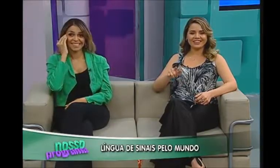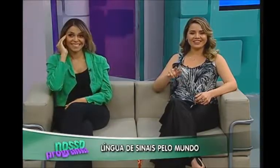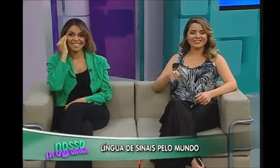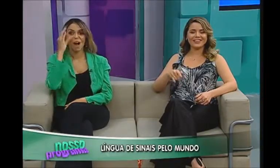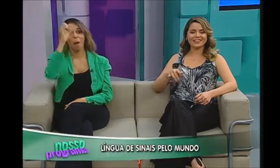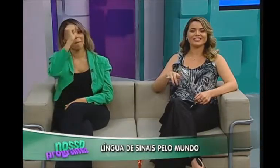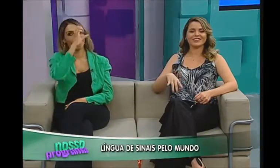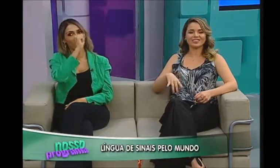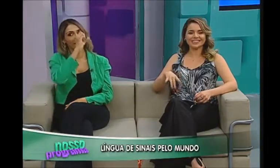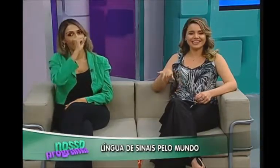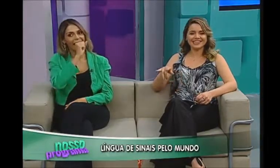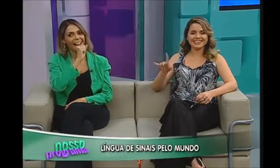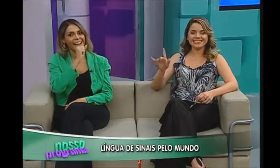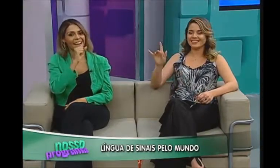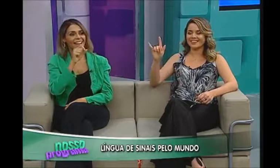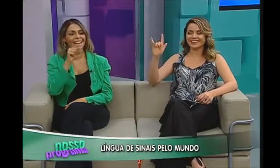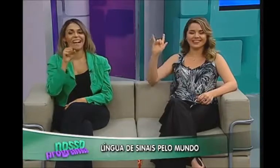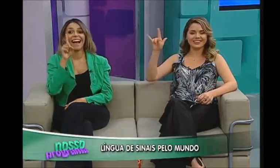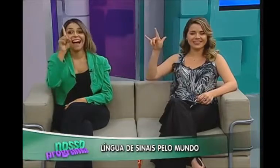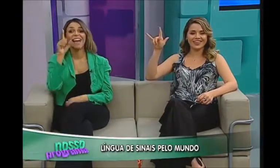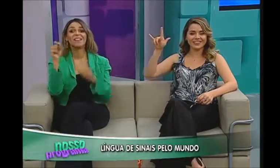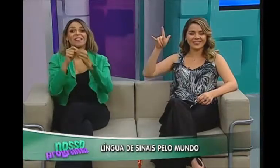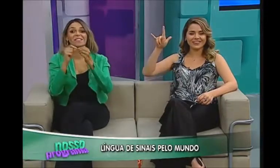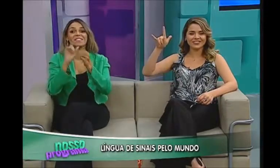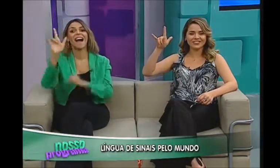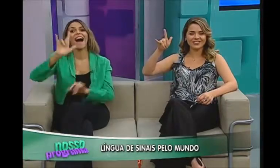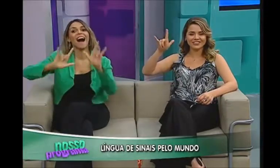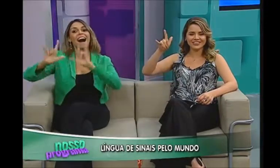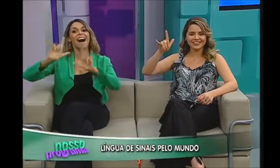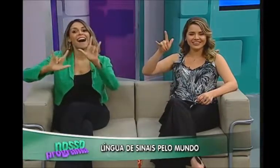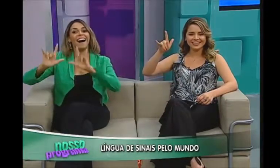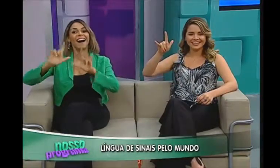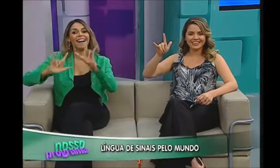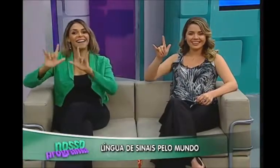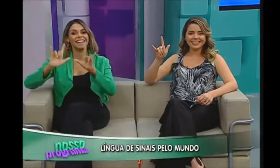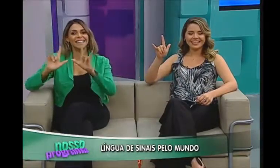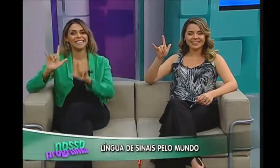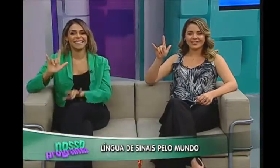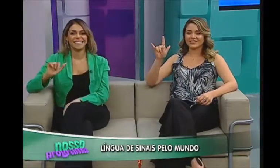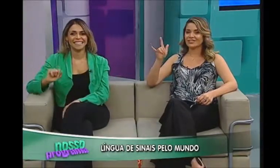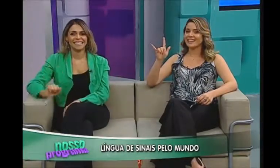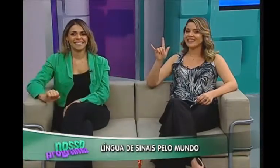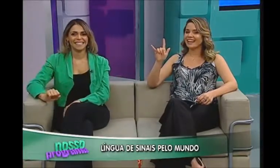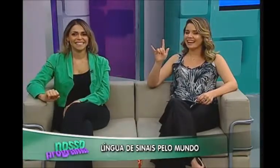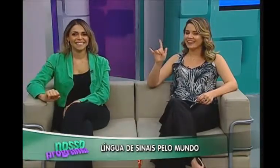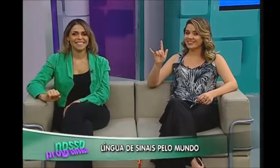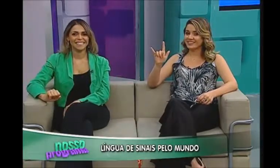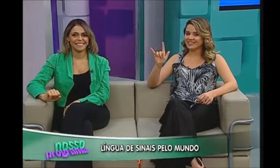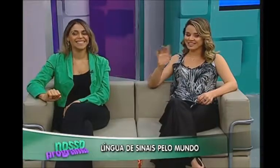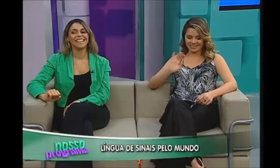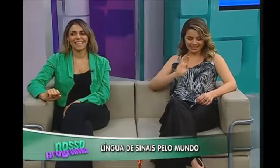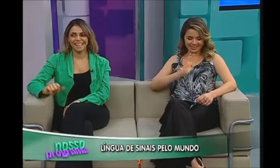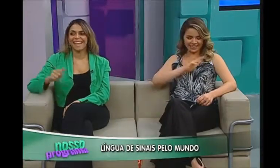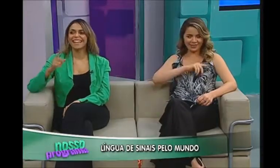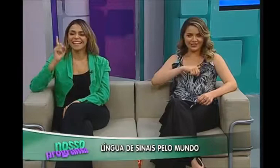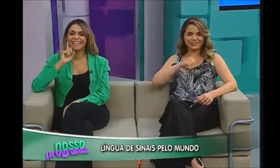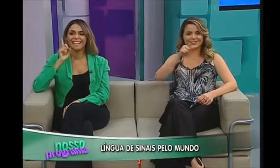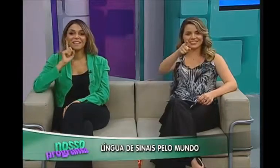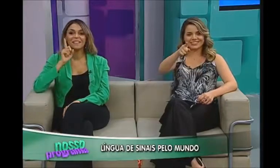Eu sei que o Ronaldo tá fazendo aí em cima. Aqui, ó, Ronaldo, I love you. E, ó, a gente fala em inglês, ó, que chique. E eu amo